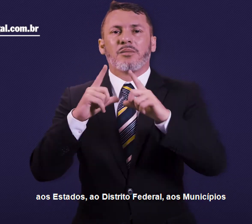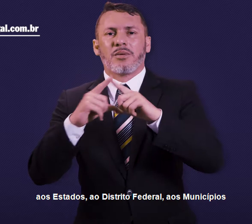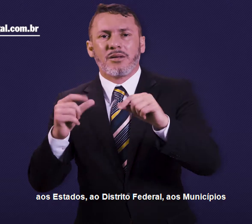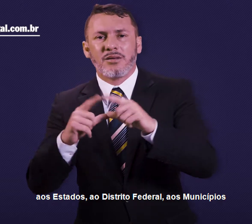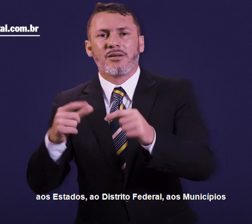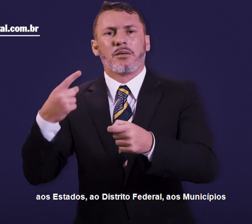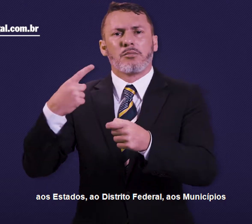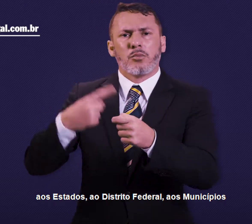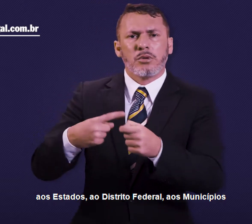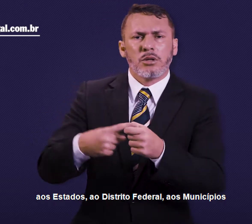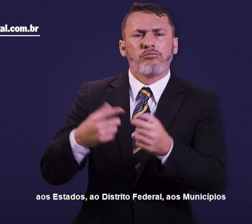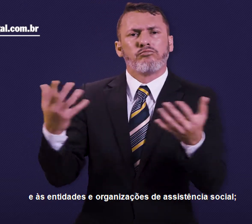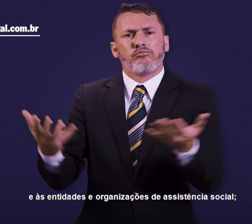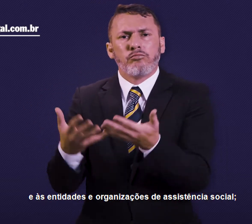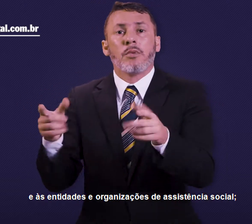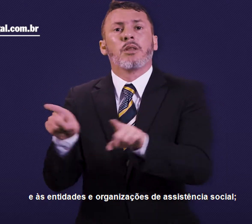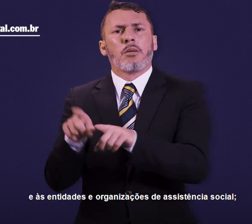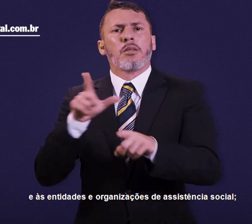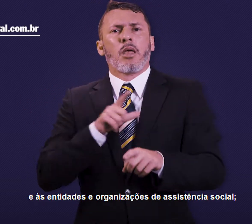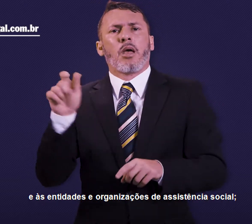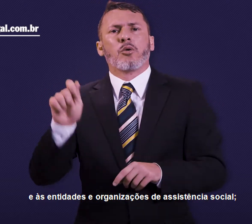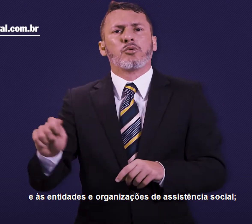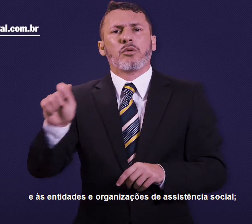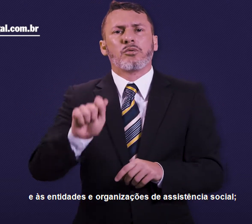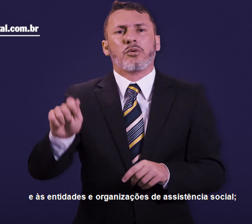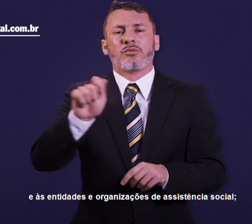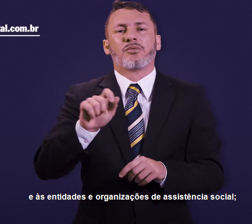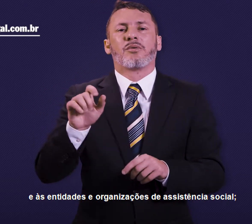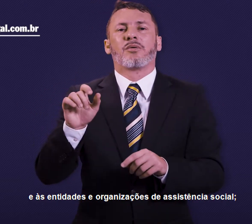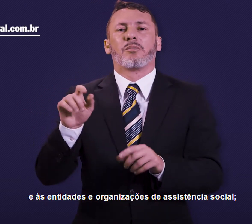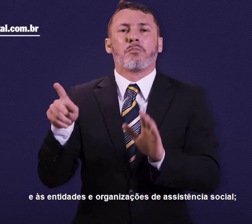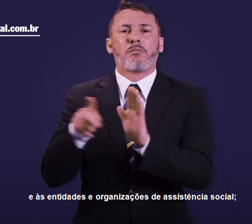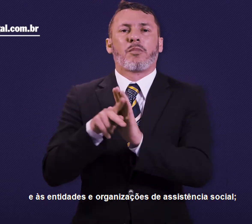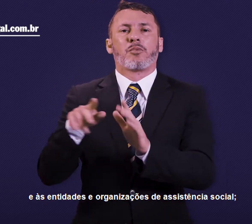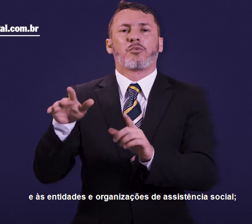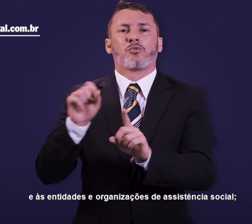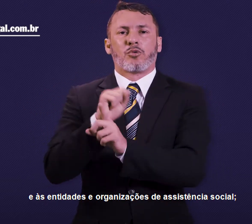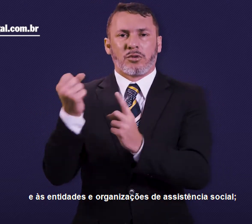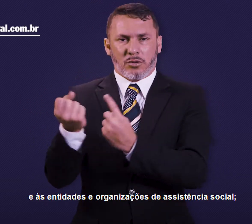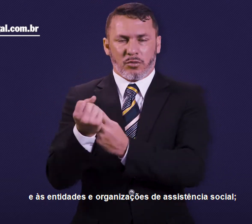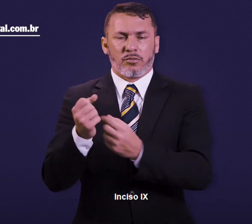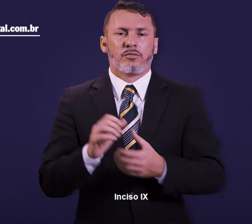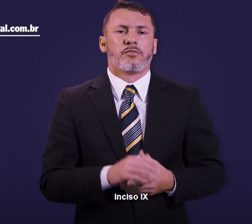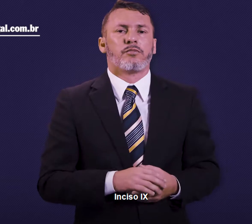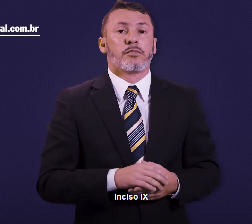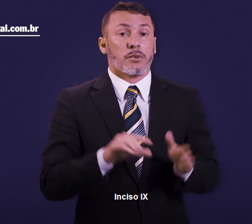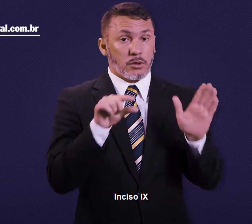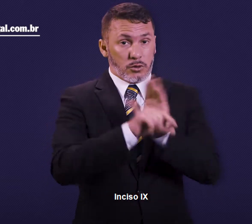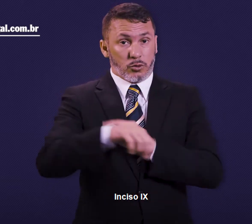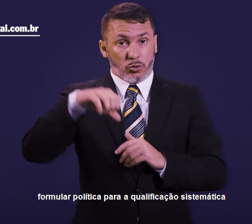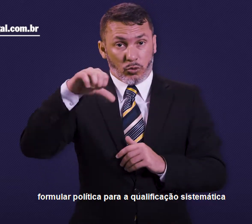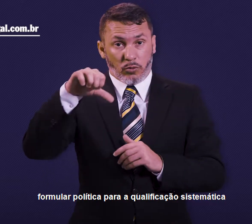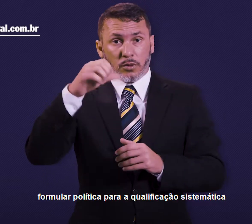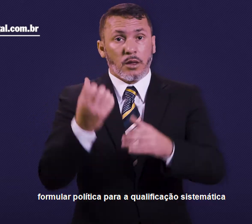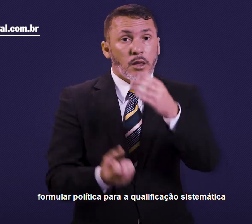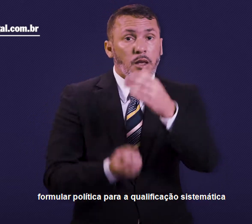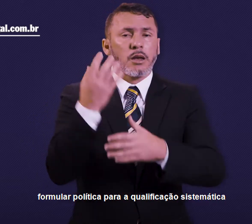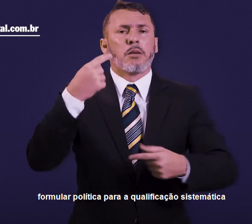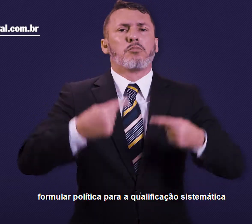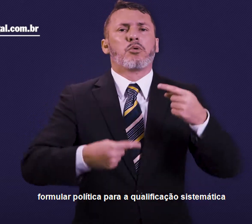Federal, aos municípios e às entidades e organizações de assistência social. Inciso 9. Formular política